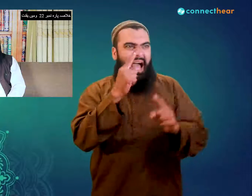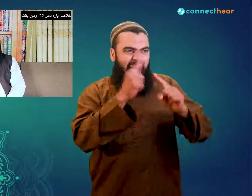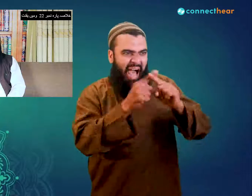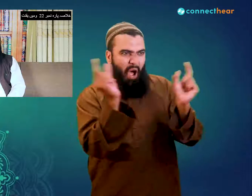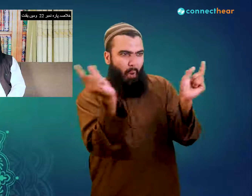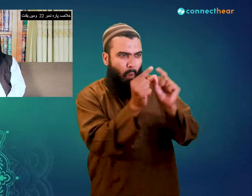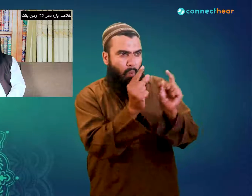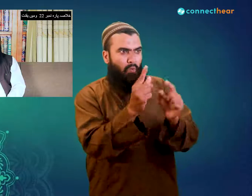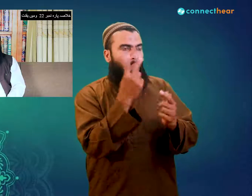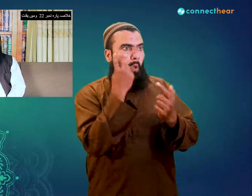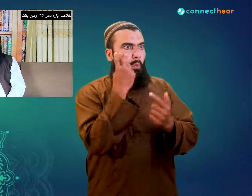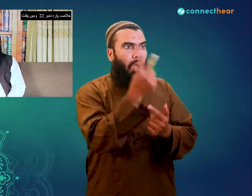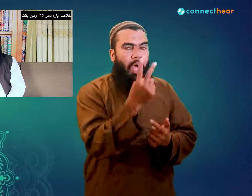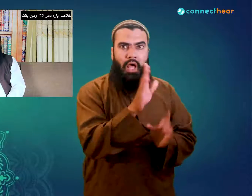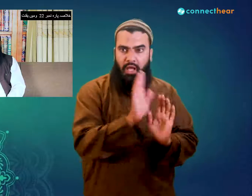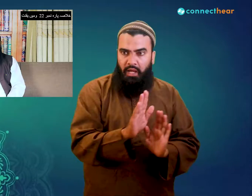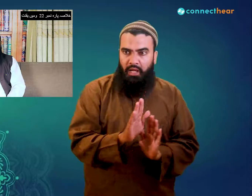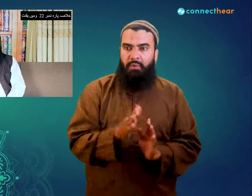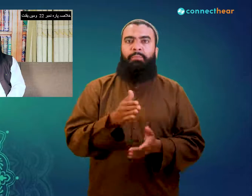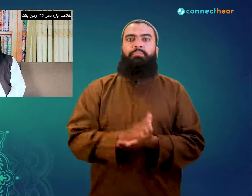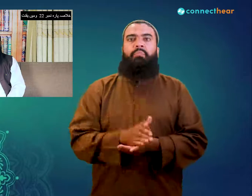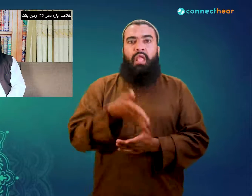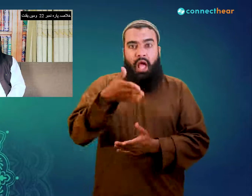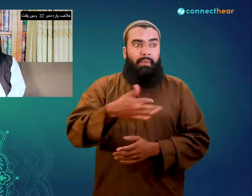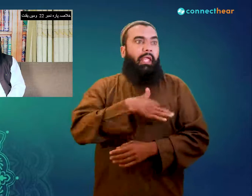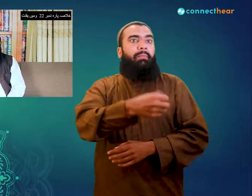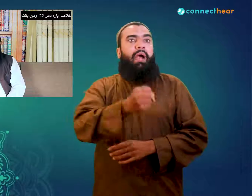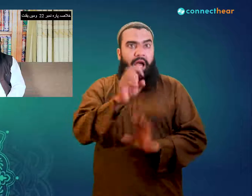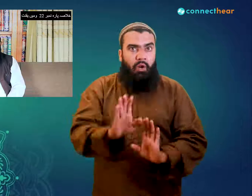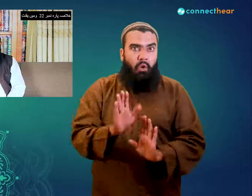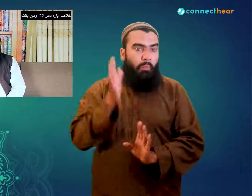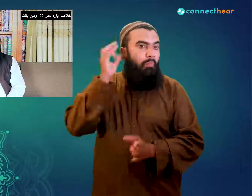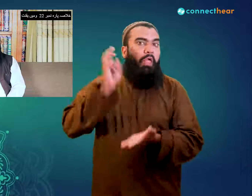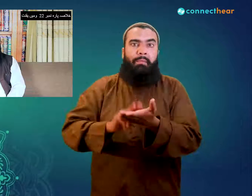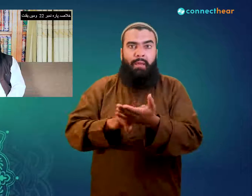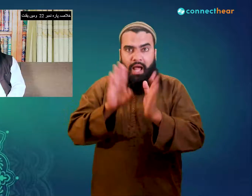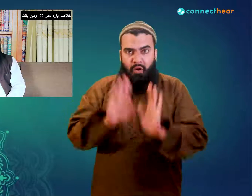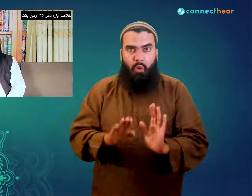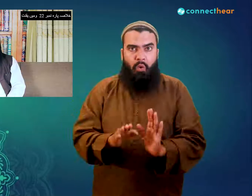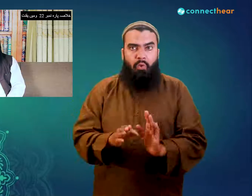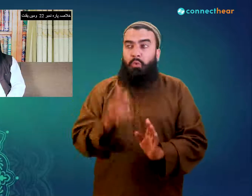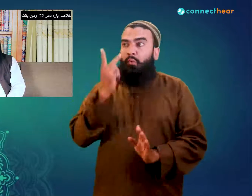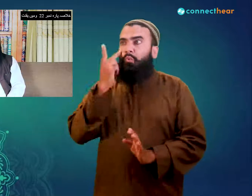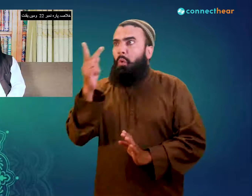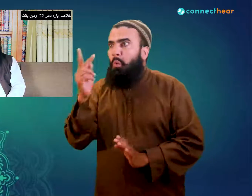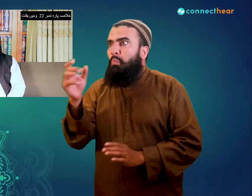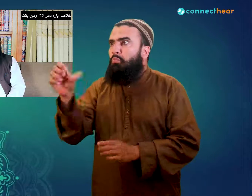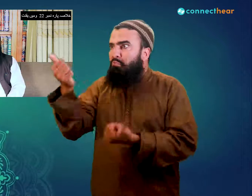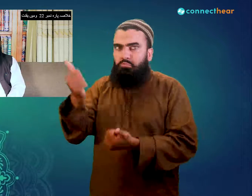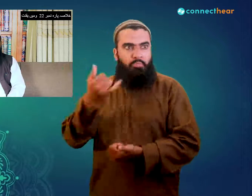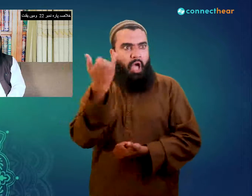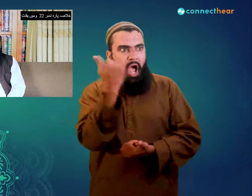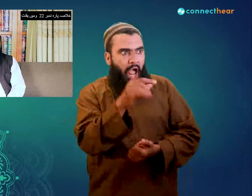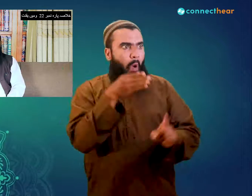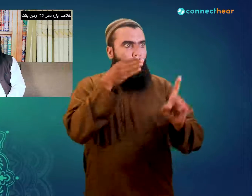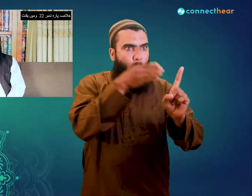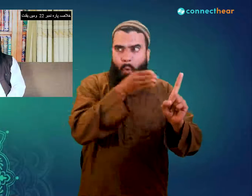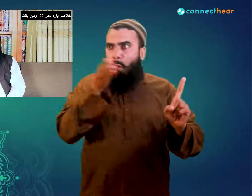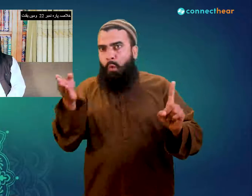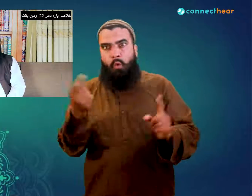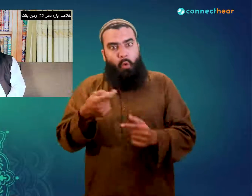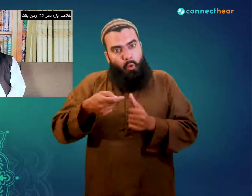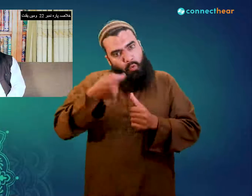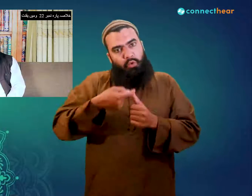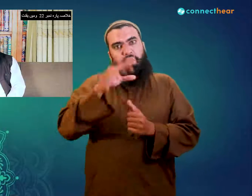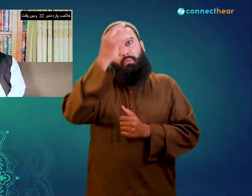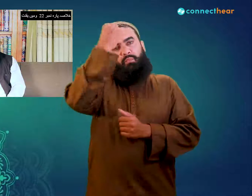ایمان کی دعوت کے لیے اور ان خیر اور شر کے راستوں کی ہدایت کے لیے انبیاء علیہ الصلوۃ والسلام کو بھیجا، کتابیں بھیجیں،